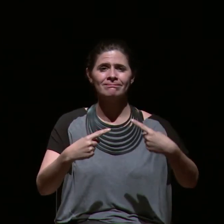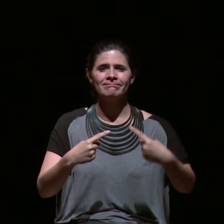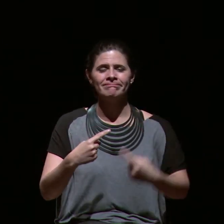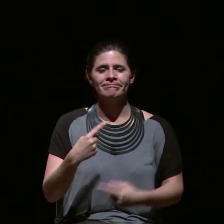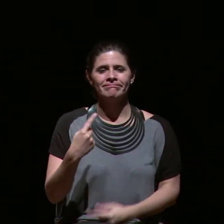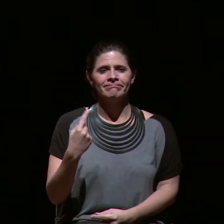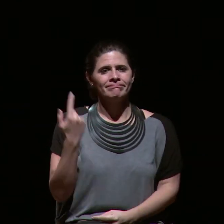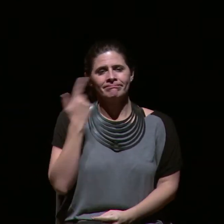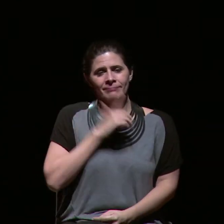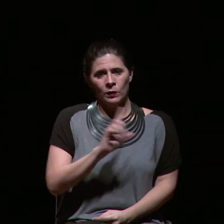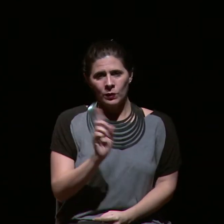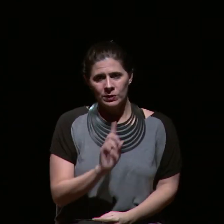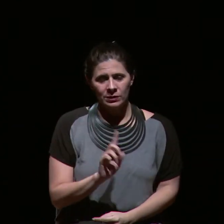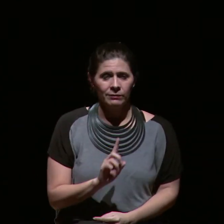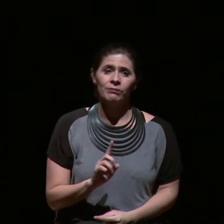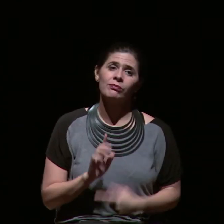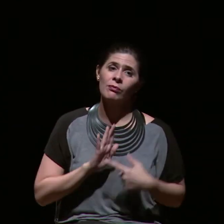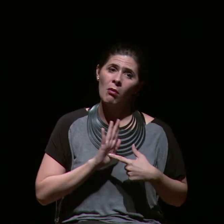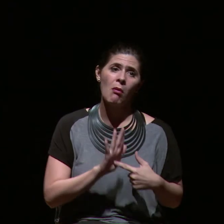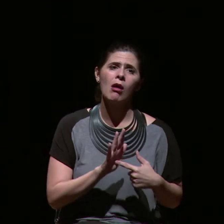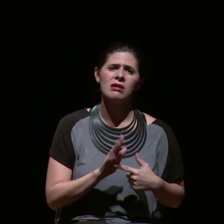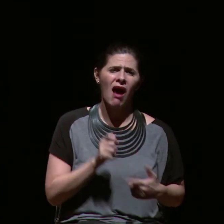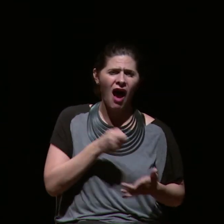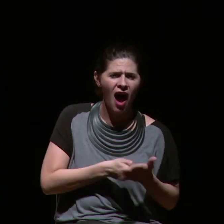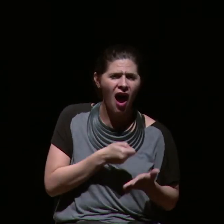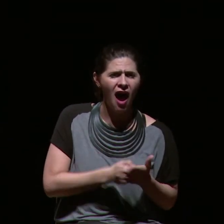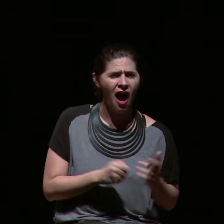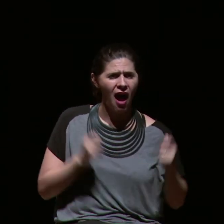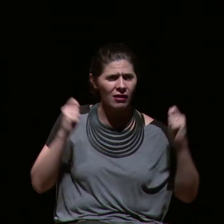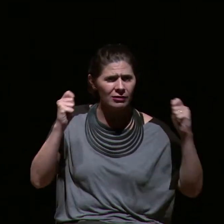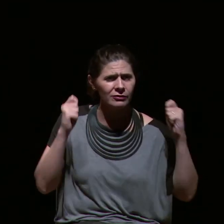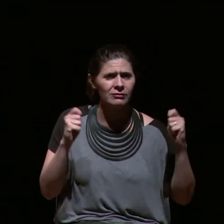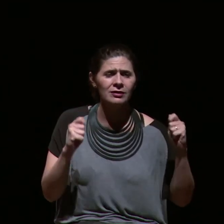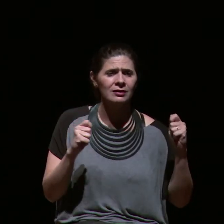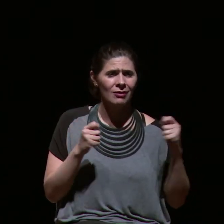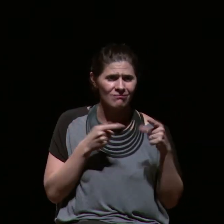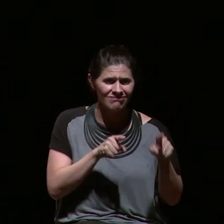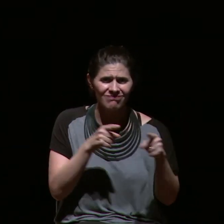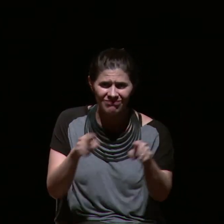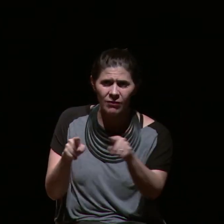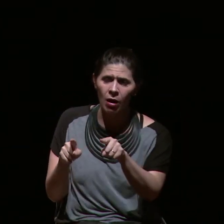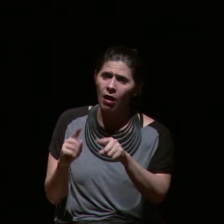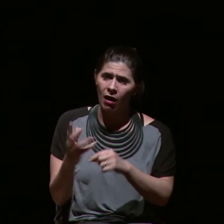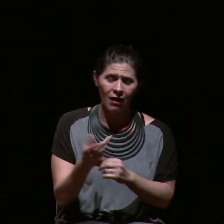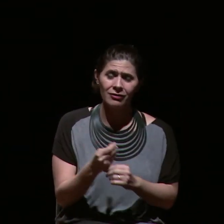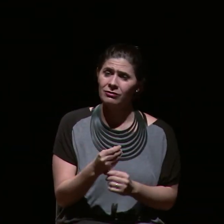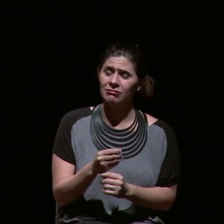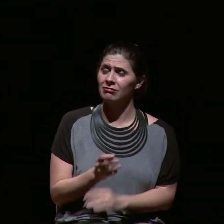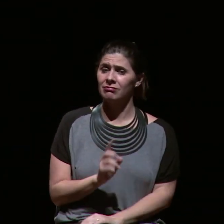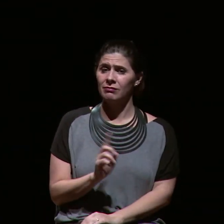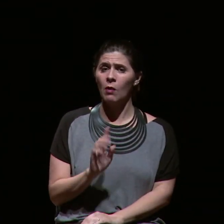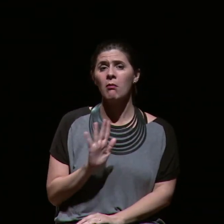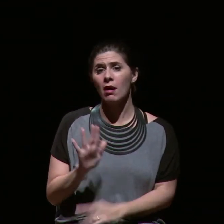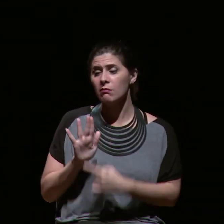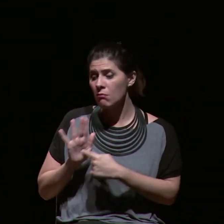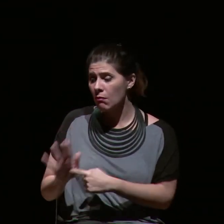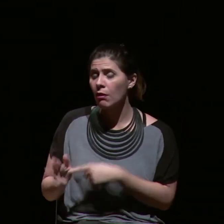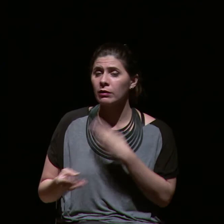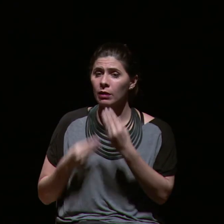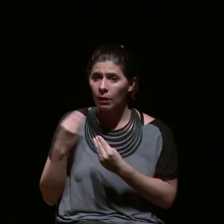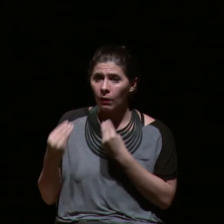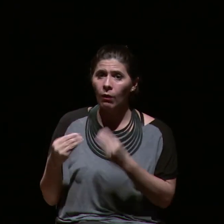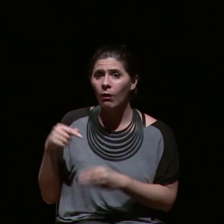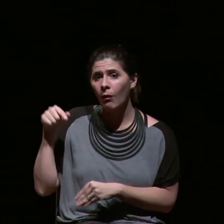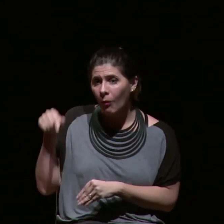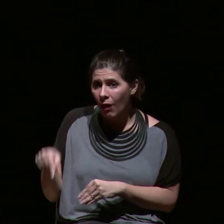enfatiza o ativismo negro que perturbou as estabilidades das cercas das artes, mas dedica-se aos momentos e motivos pelos quais estas